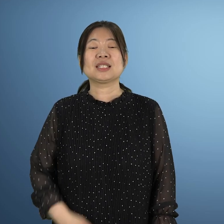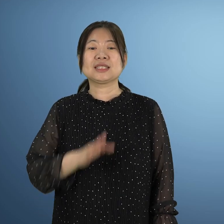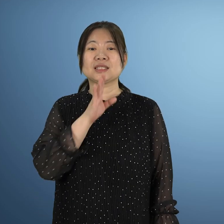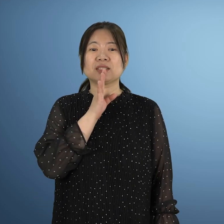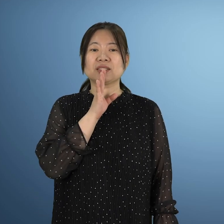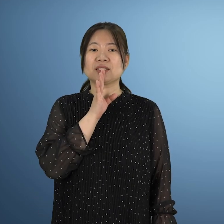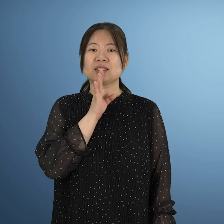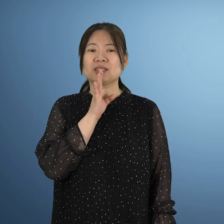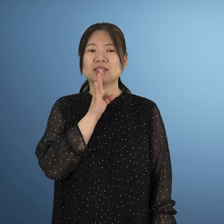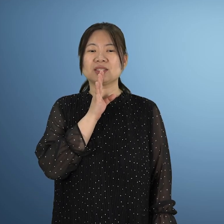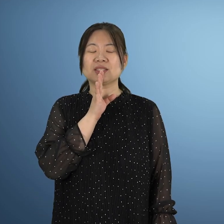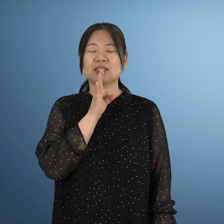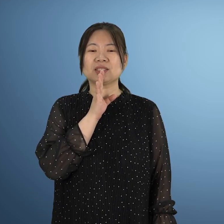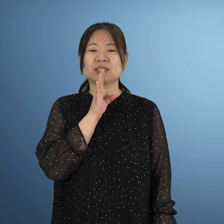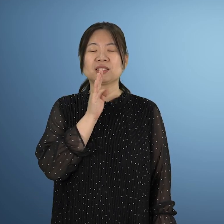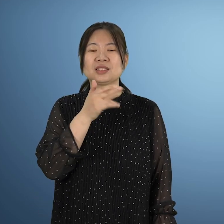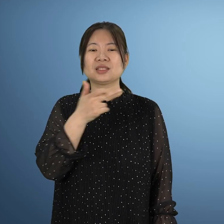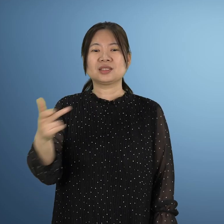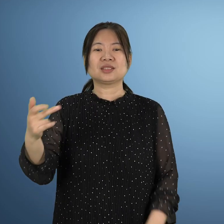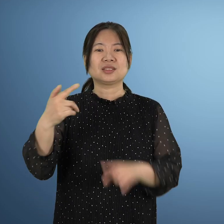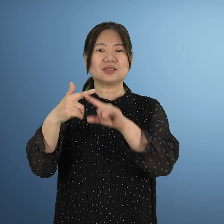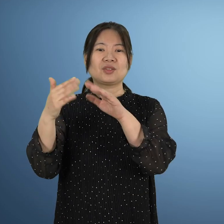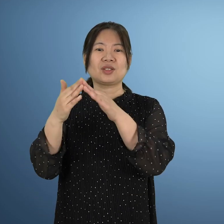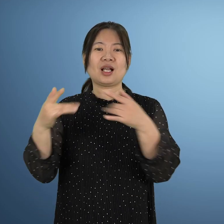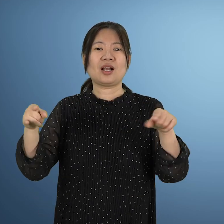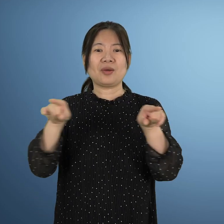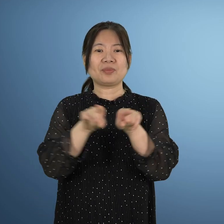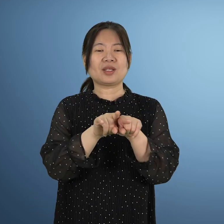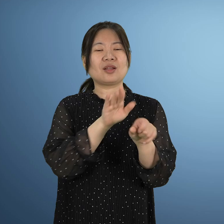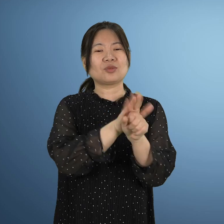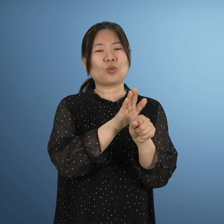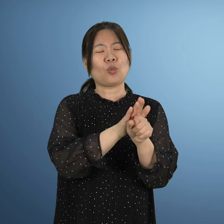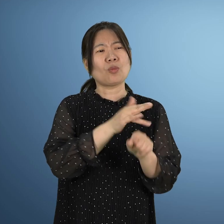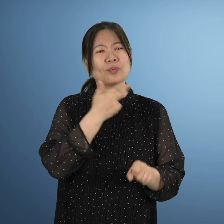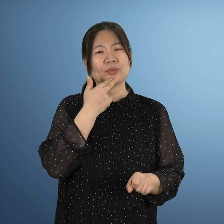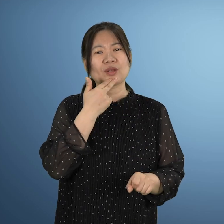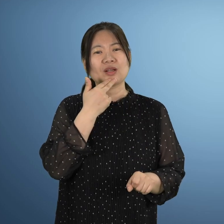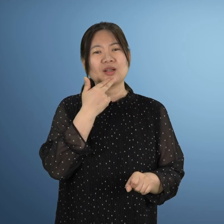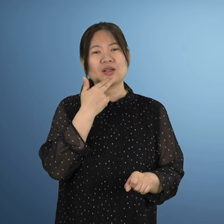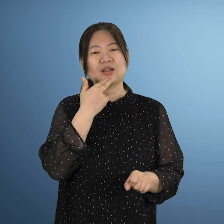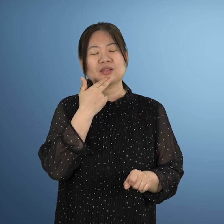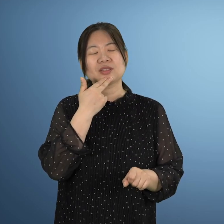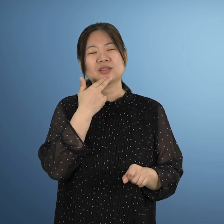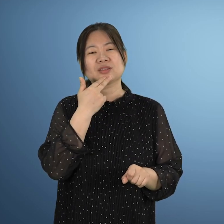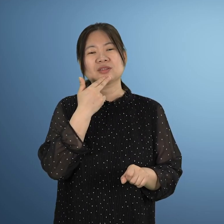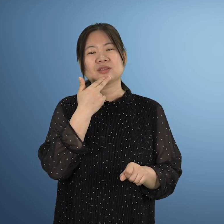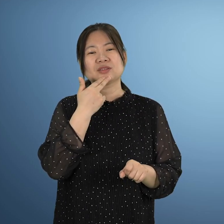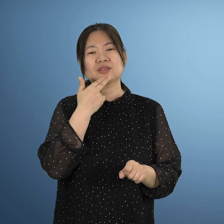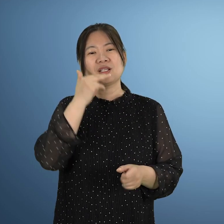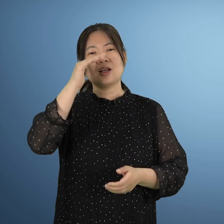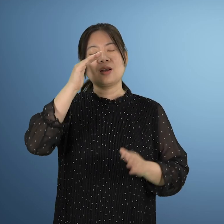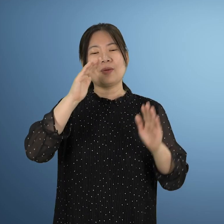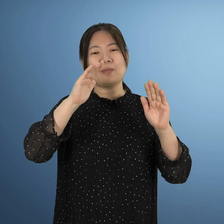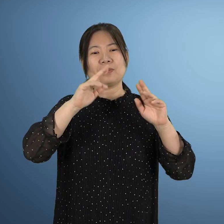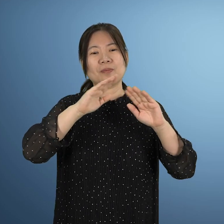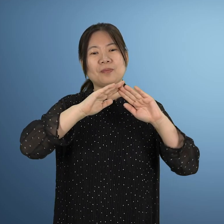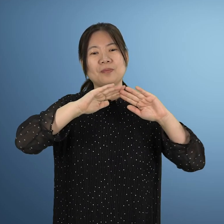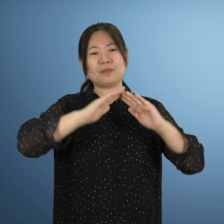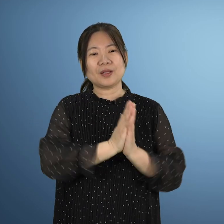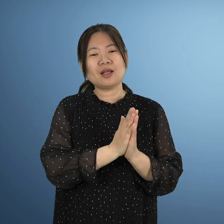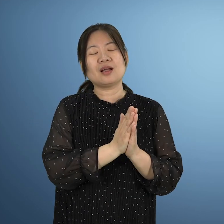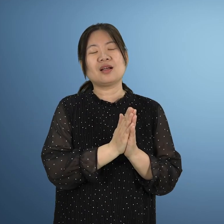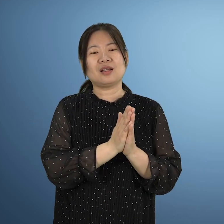정말 이런 큰 교회들이 함께 하지 않으면 붕괴 직전에 있는, 이미 붕괴를